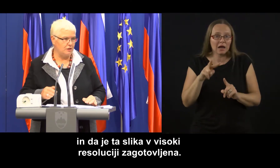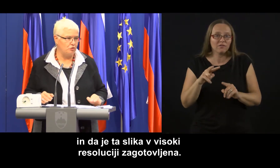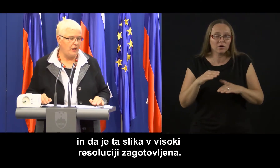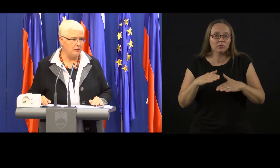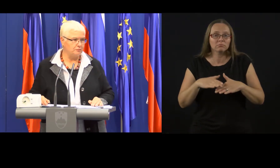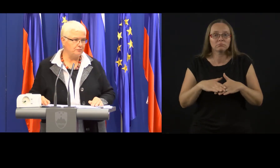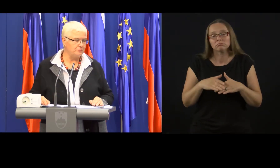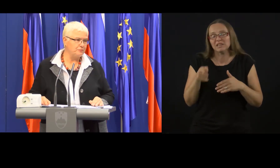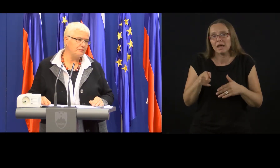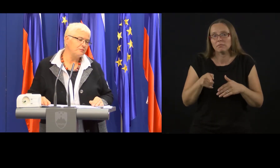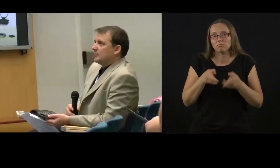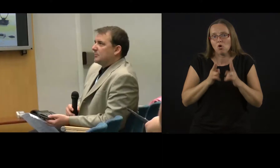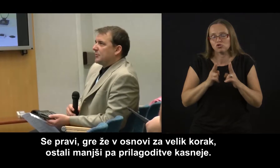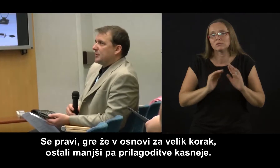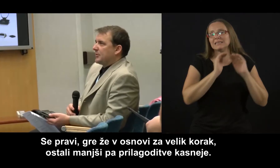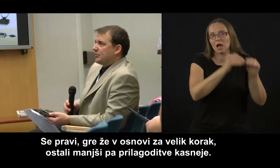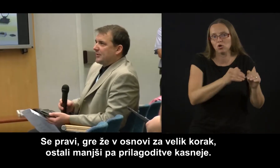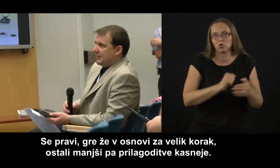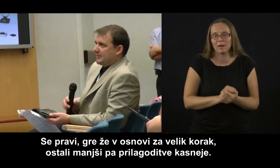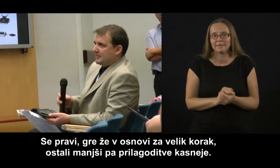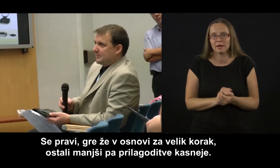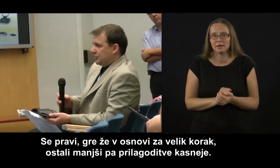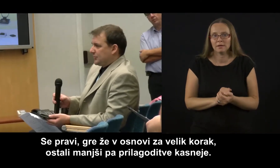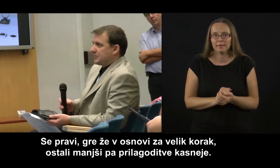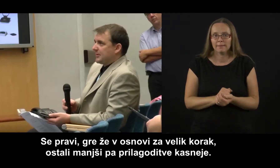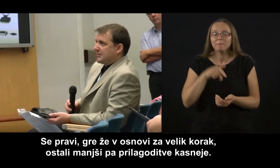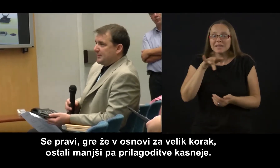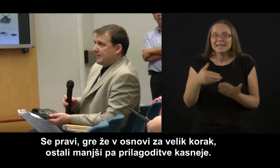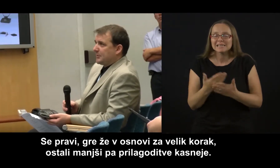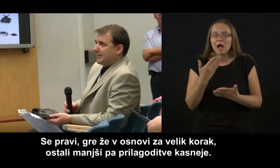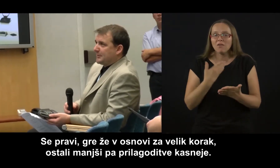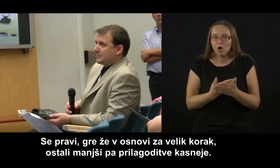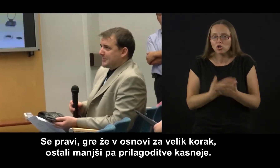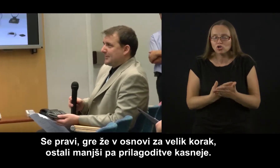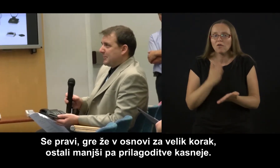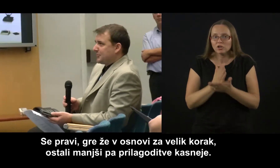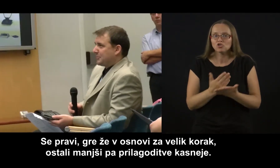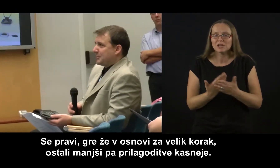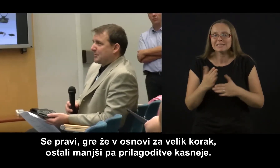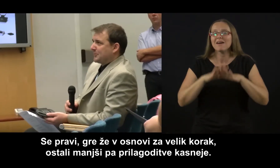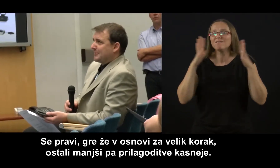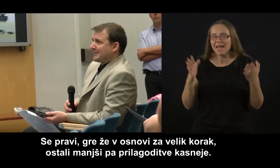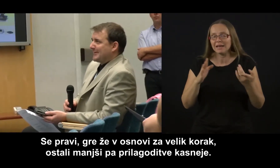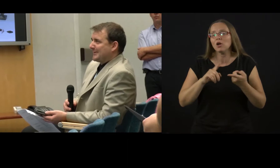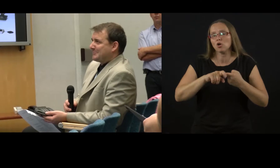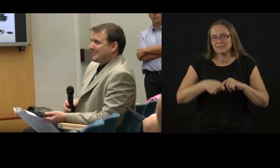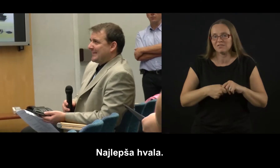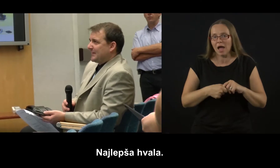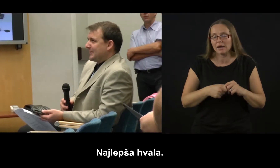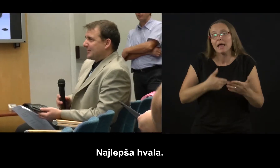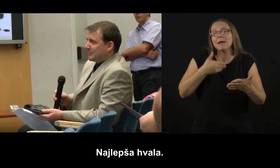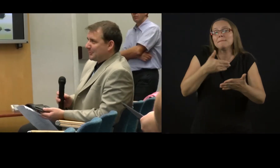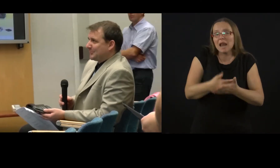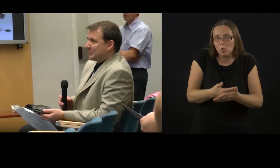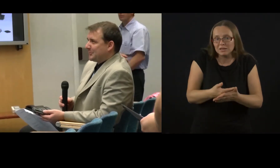resoluciji zagotovljena. Se pravi, gre že na tak, že v osnovi gre za velik korak, ostali manjši pa prilagoditve kasneje. Ne?